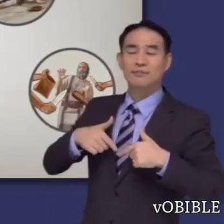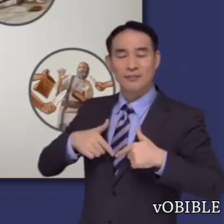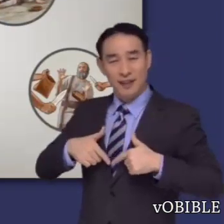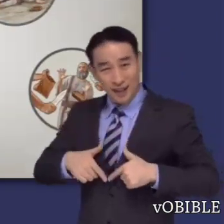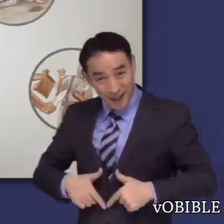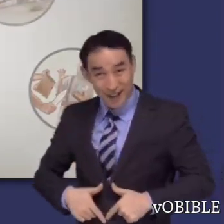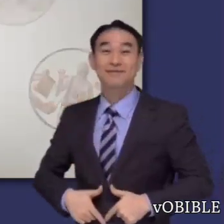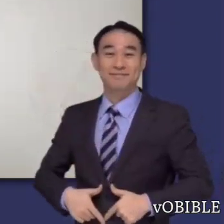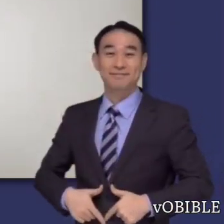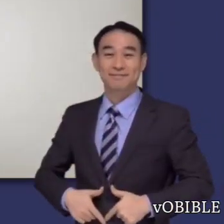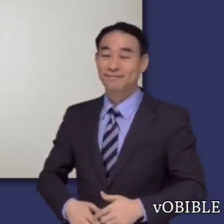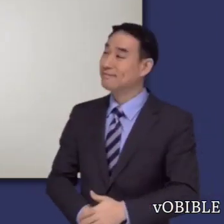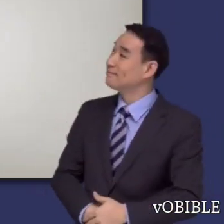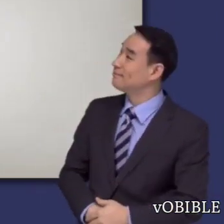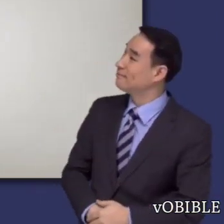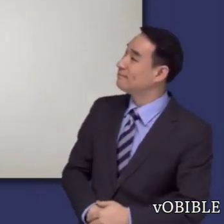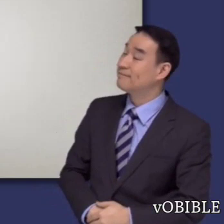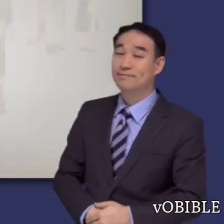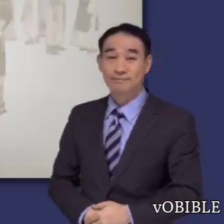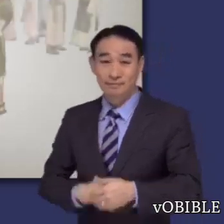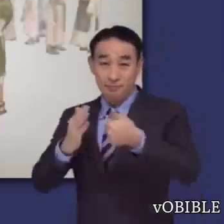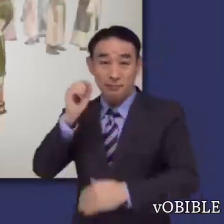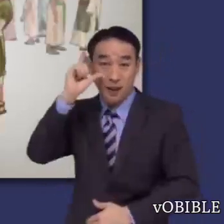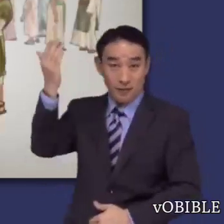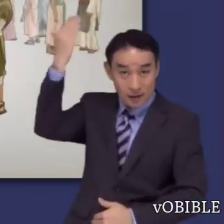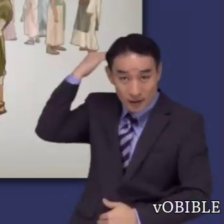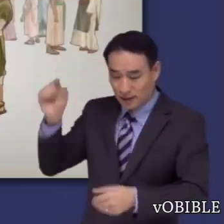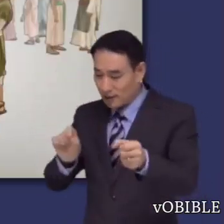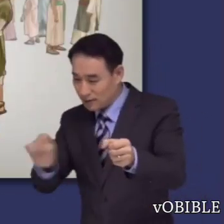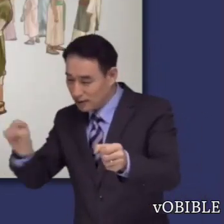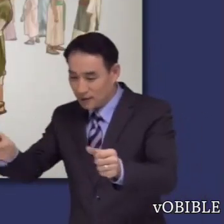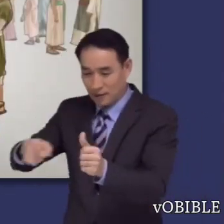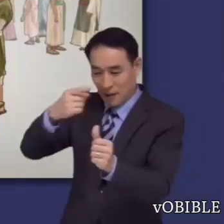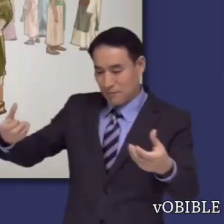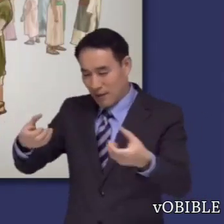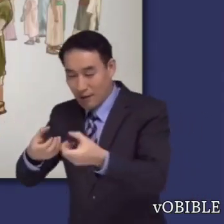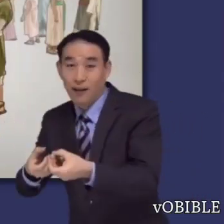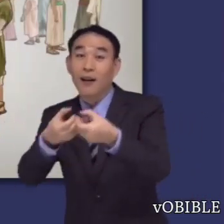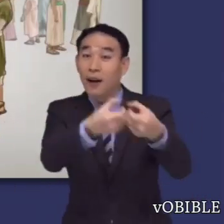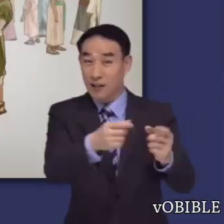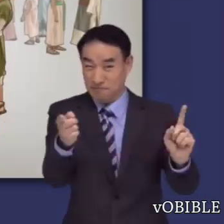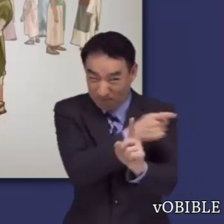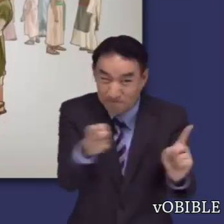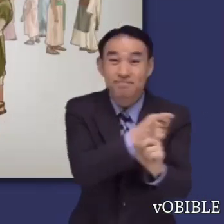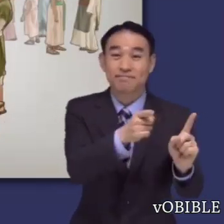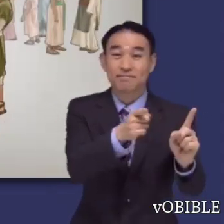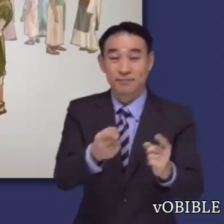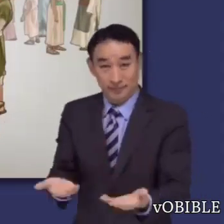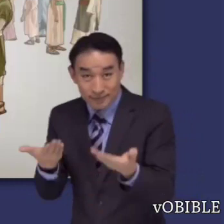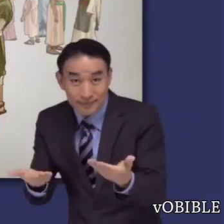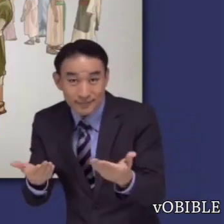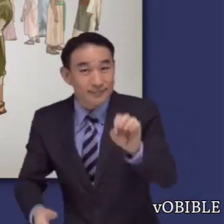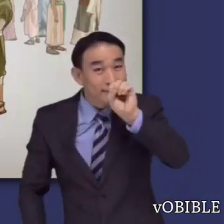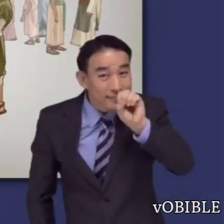安慰我们。第二章，保罗表示他先前写信谴责哥林多的基督徒，是因为